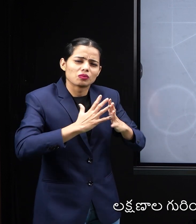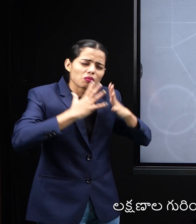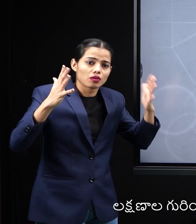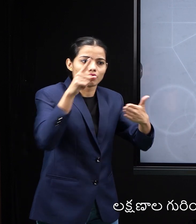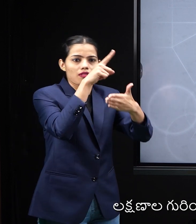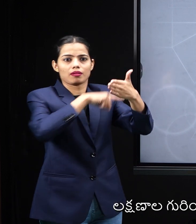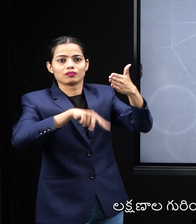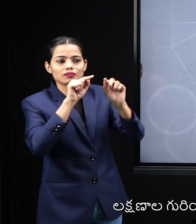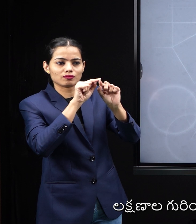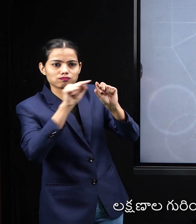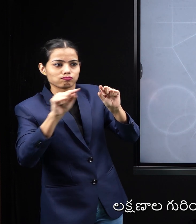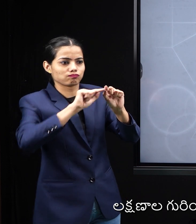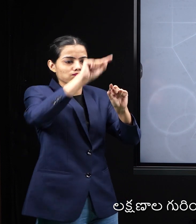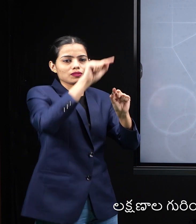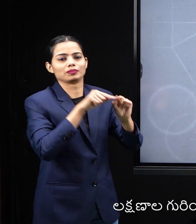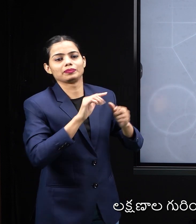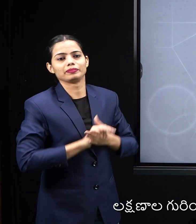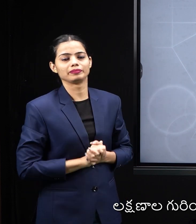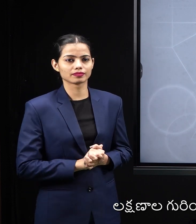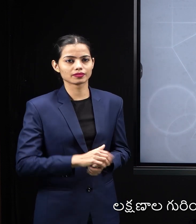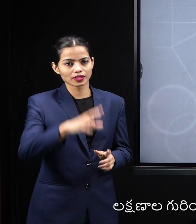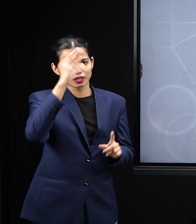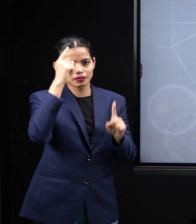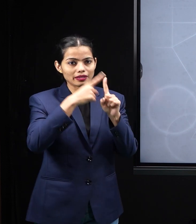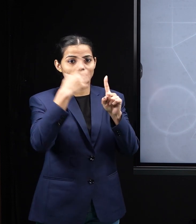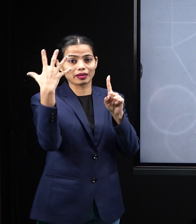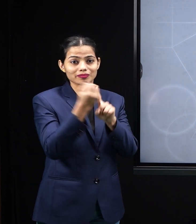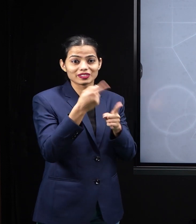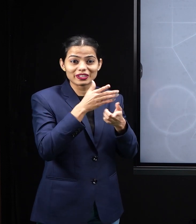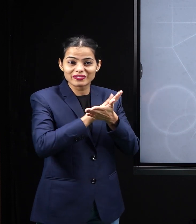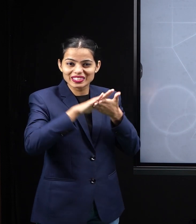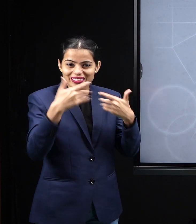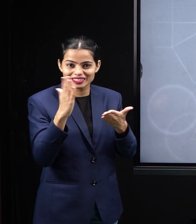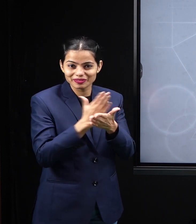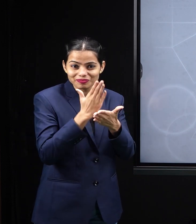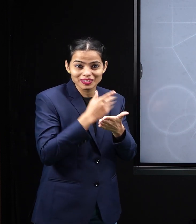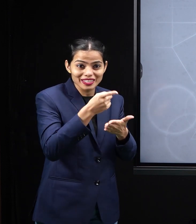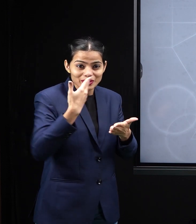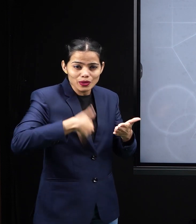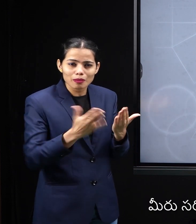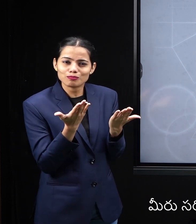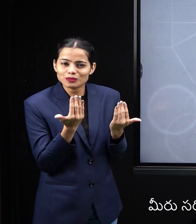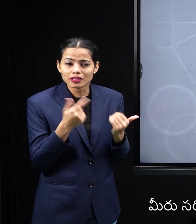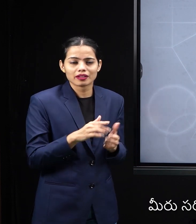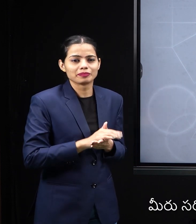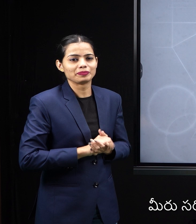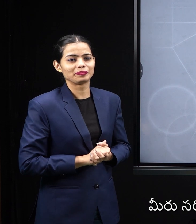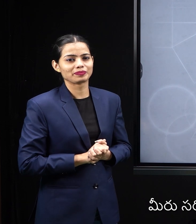లోతైన అవగాహన కలిగి ఉంటారు. అభ్యాస ఫలితాలు. ఈ పాఠం ముగింపులో మీరు సర్కిల్